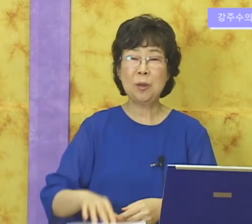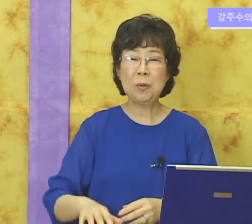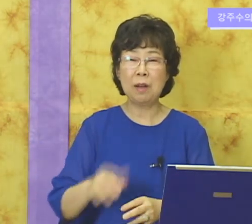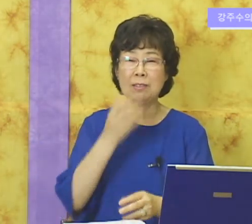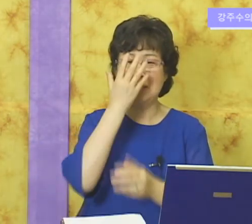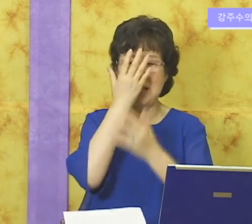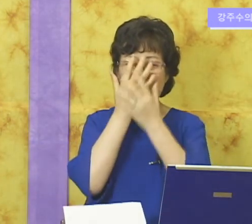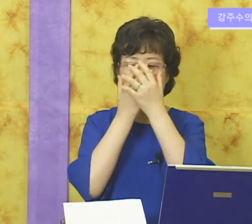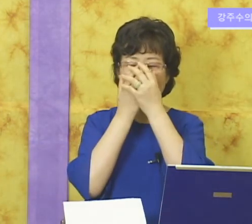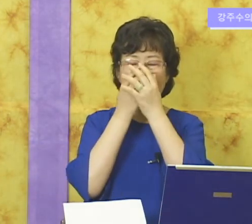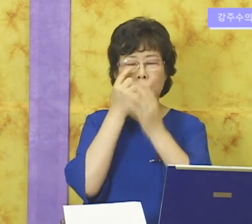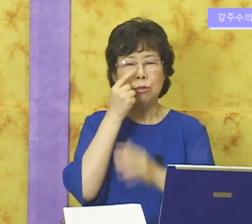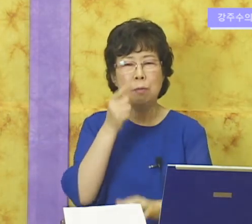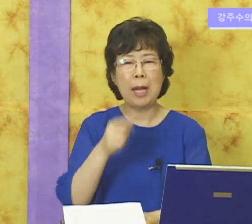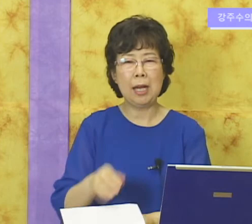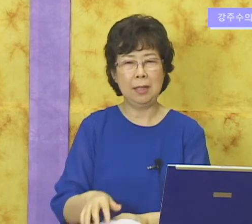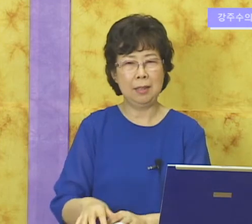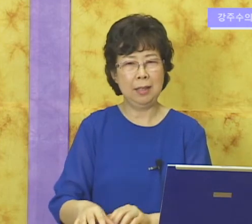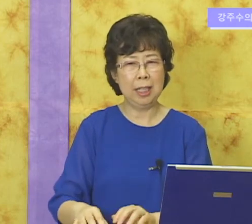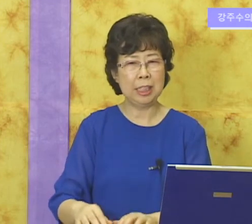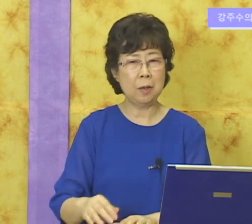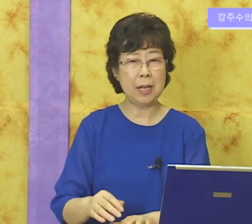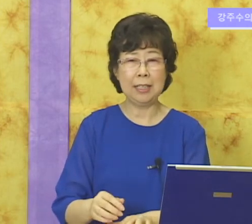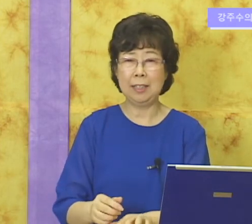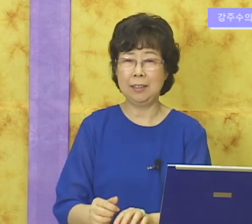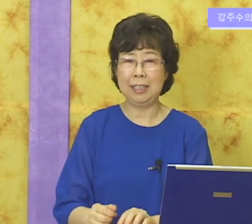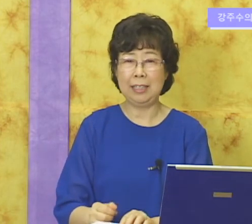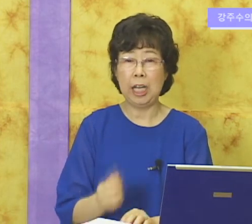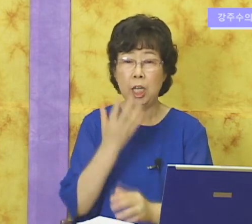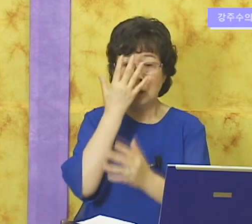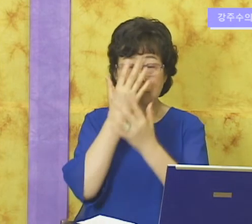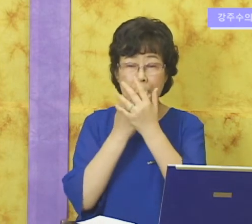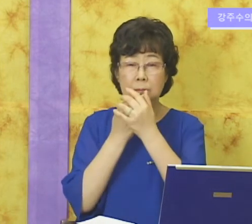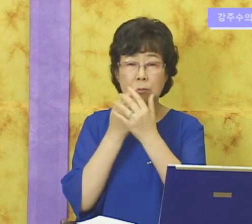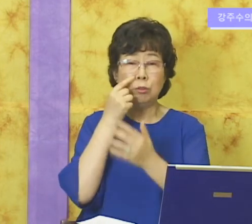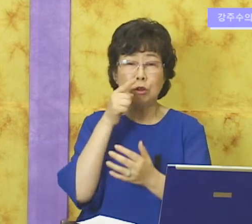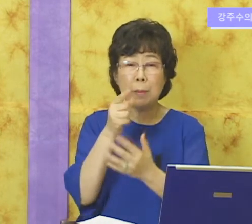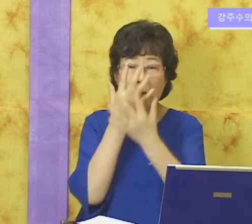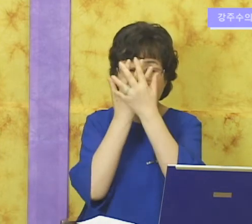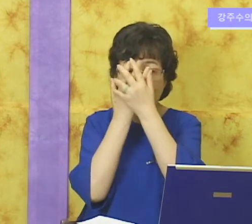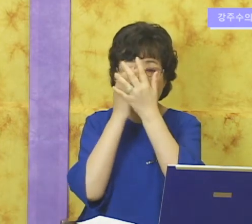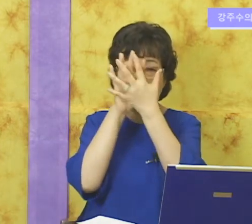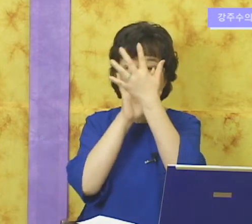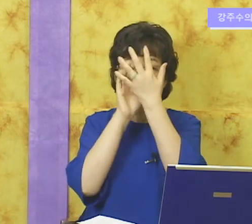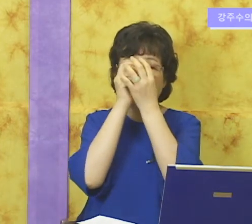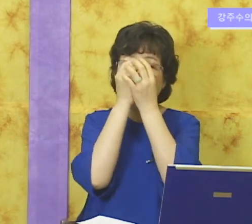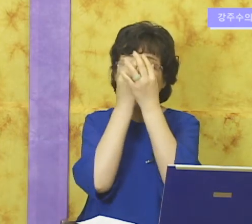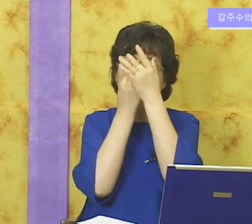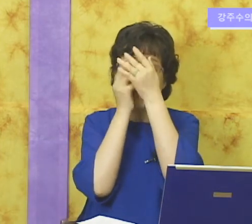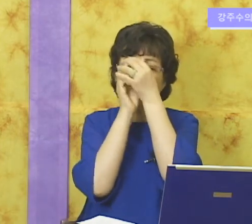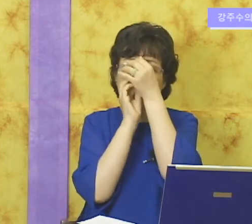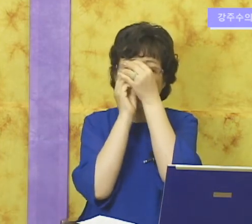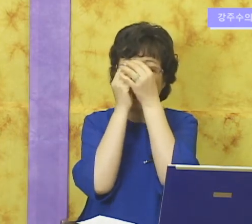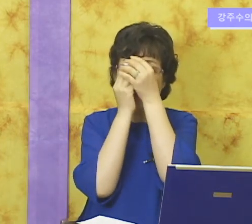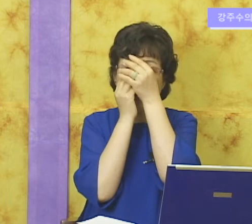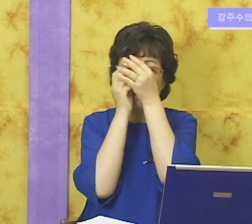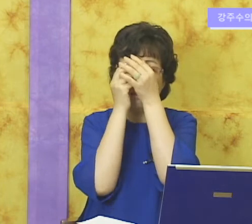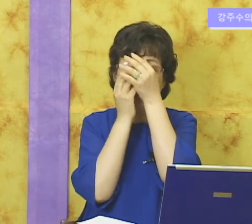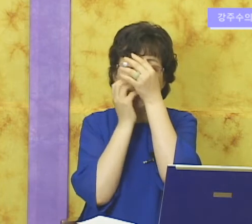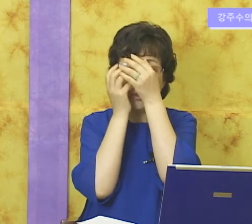손으로 얼굴을 가리면 눈으로 봐야 되는데, 시각화된 언어인데 눈으로 봐야 되는데 얼굴을 가려서 이렇게 하면